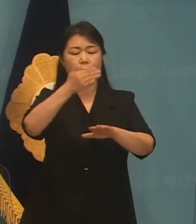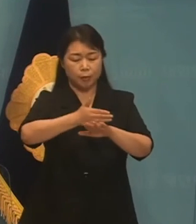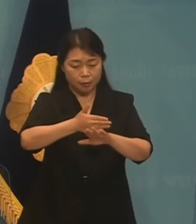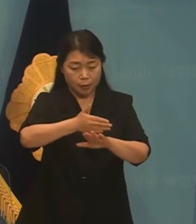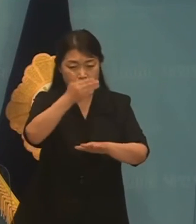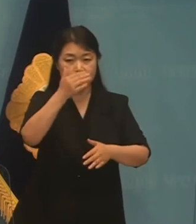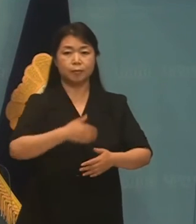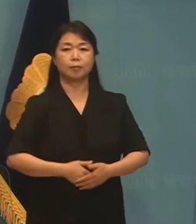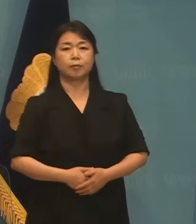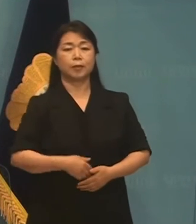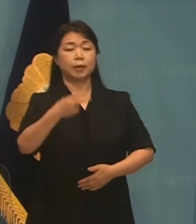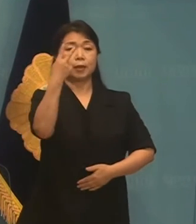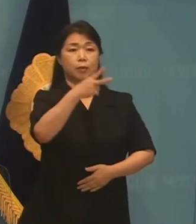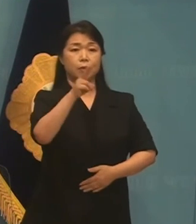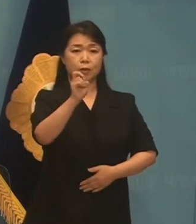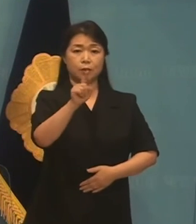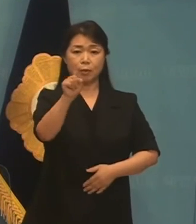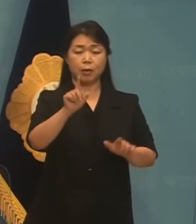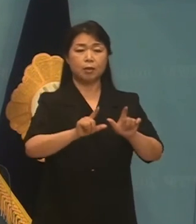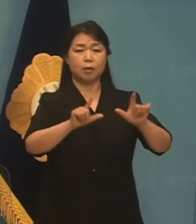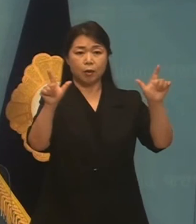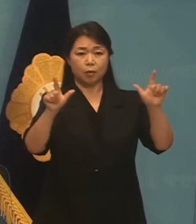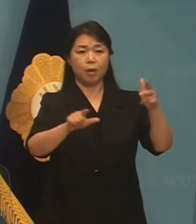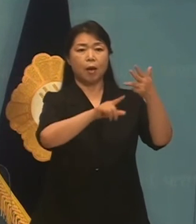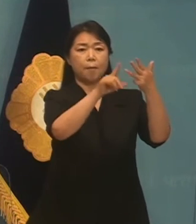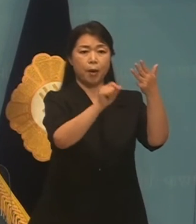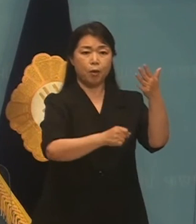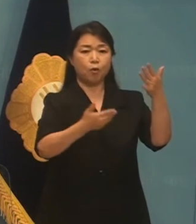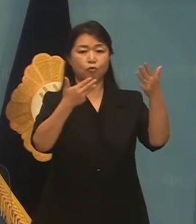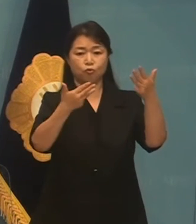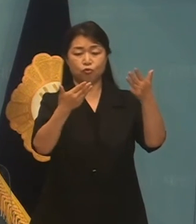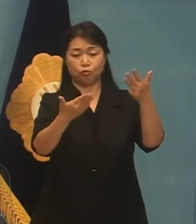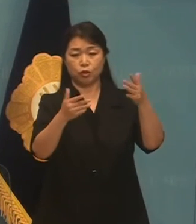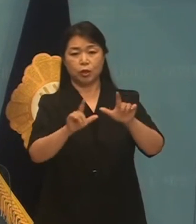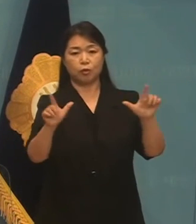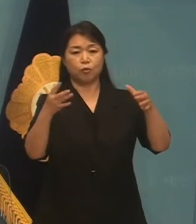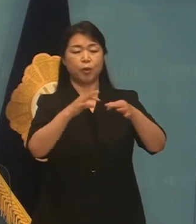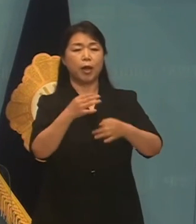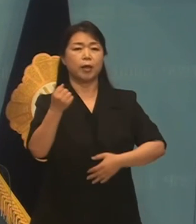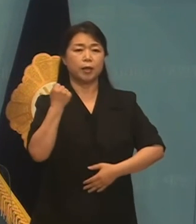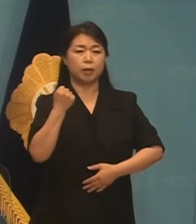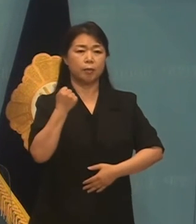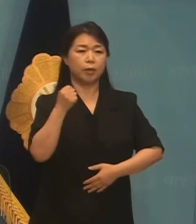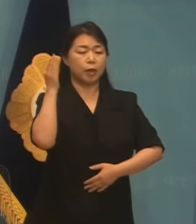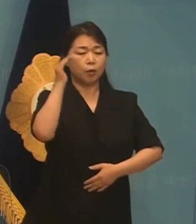감사합니다. 2021년 8월 9일 국민의힘